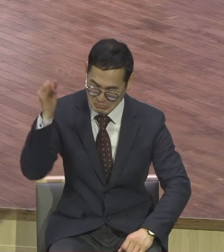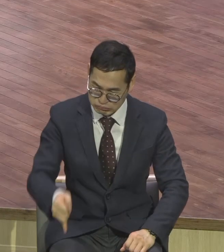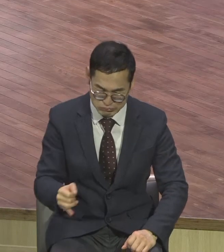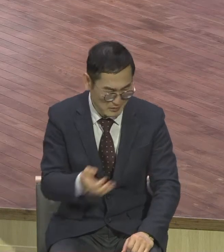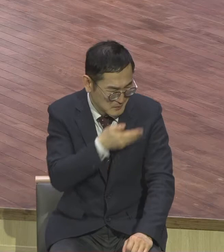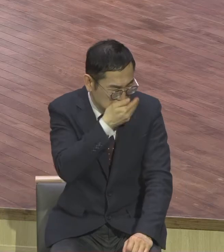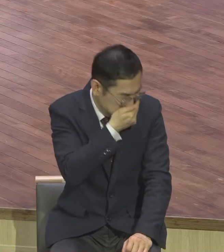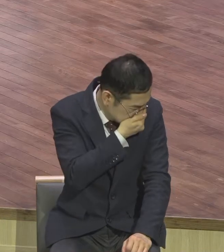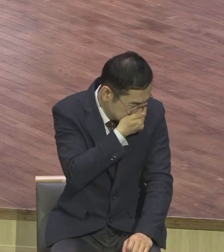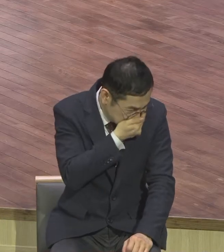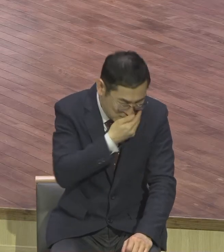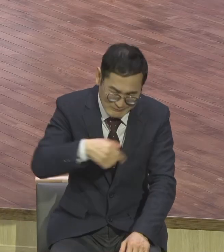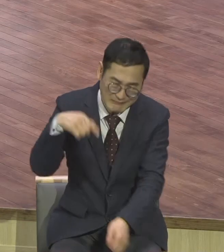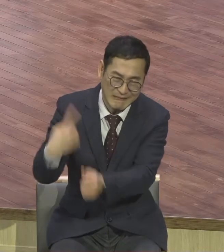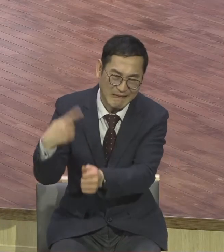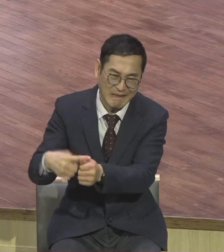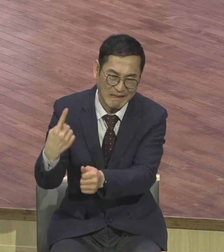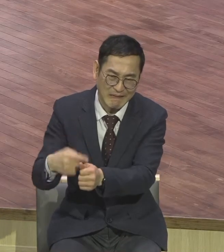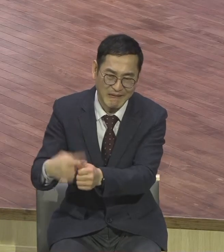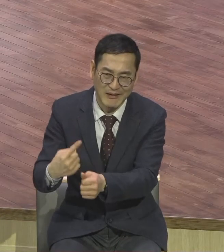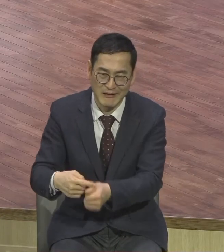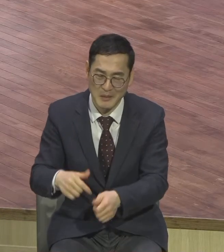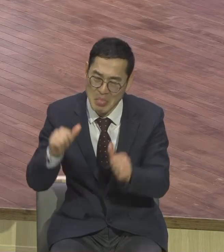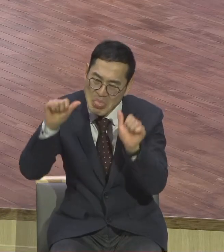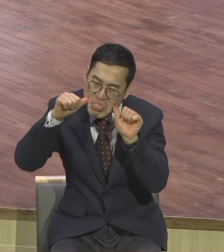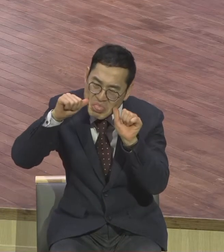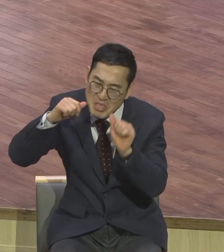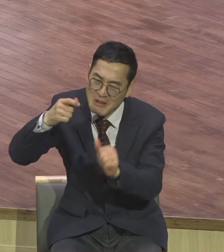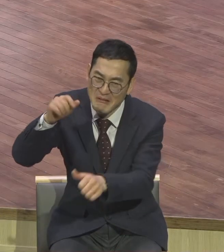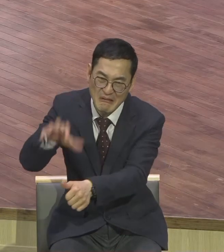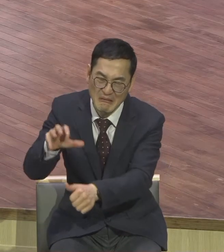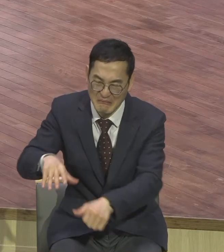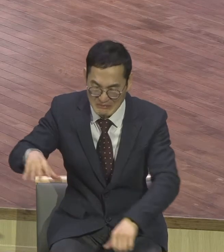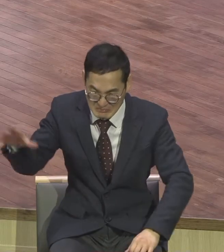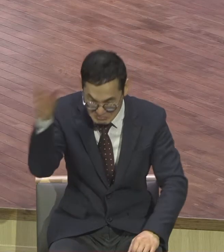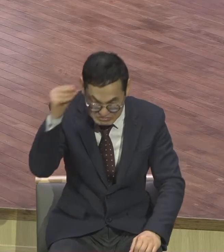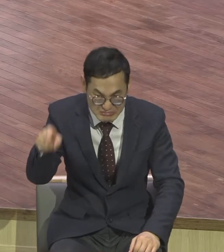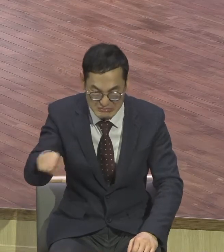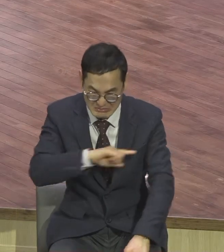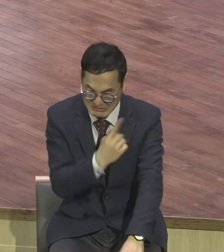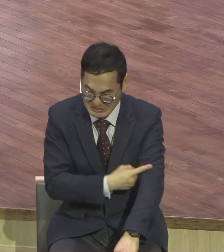비난과 야유를 막 퍼부었어요. 무능한 것들이라고